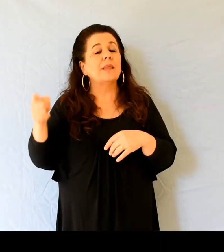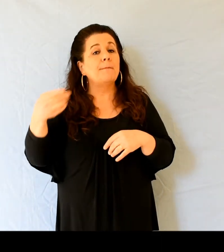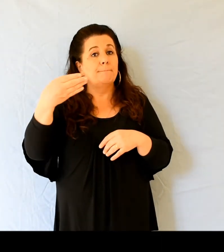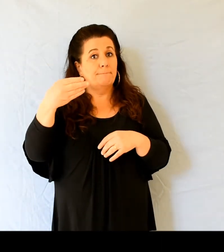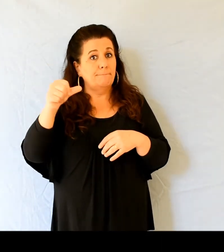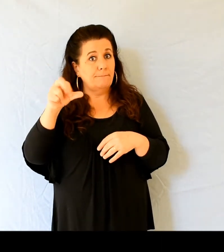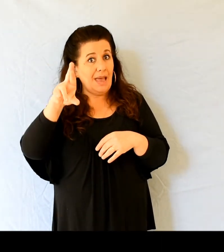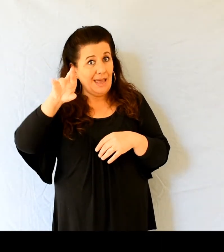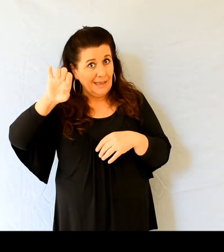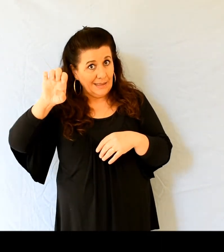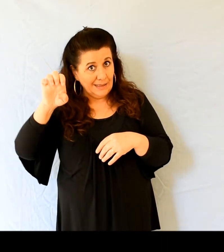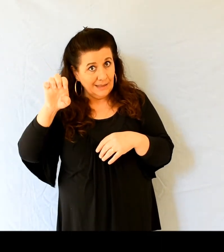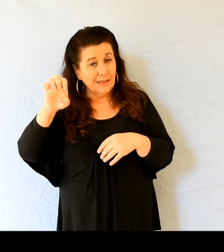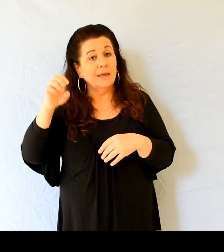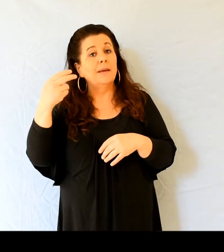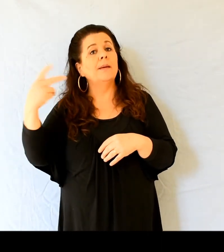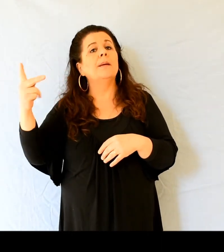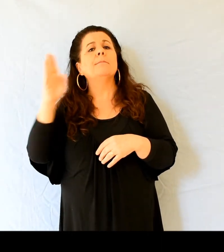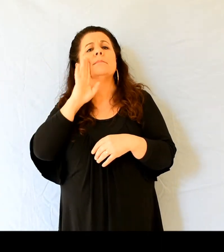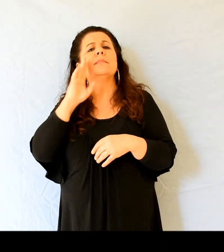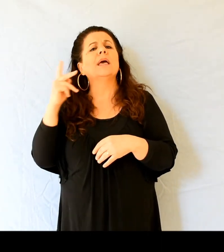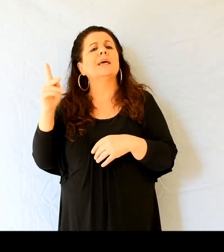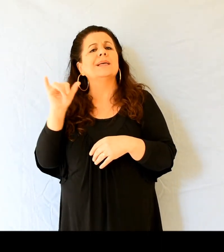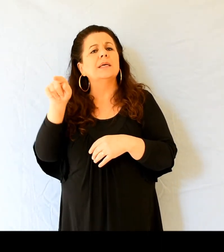et Salomé, qui